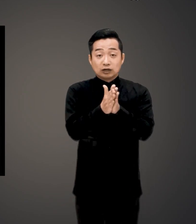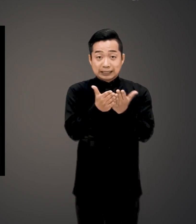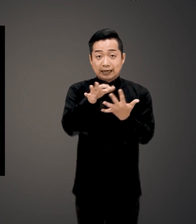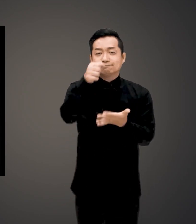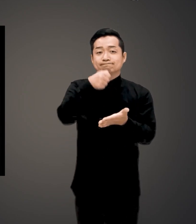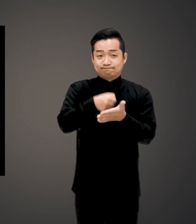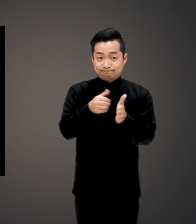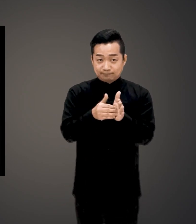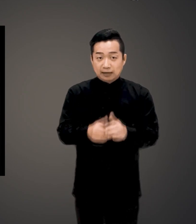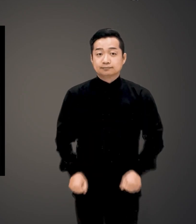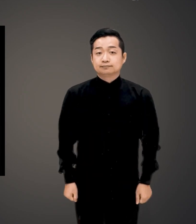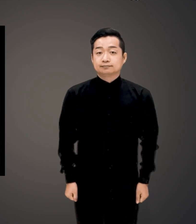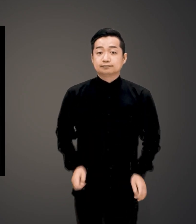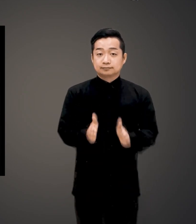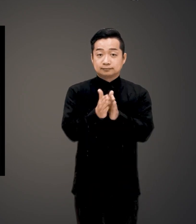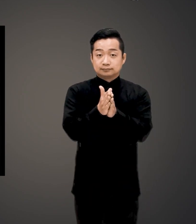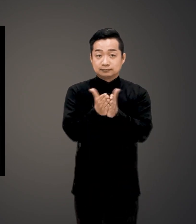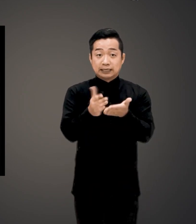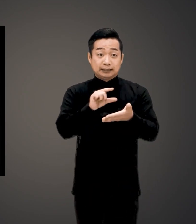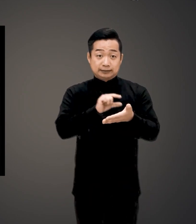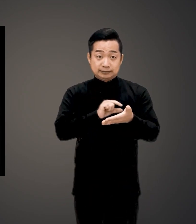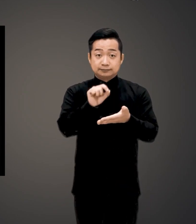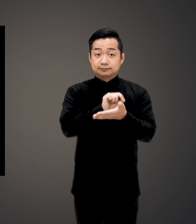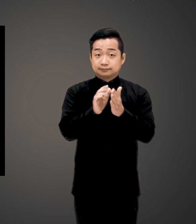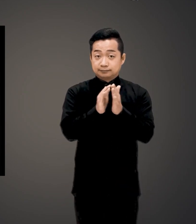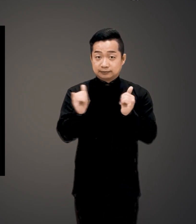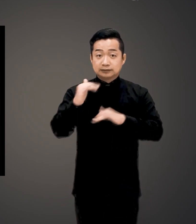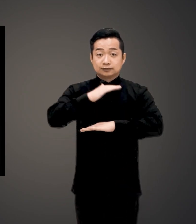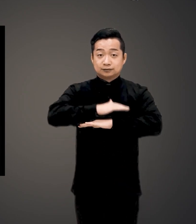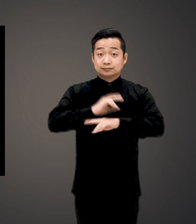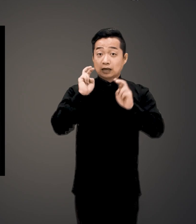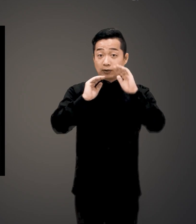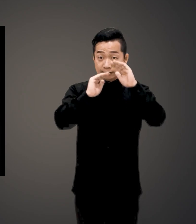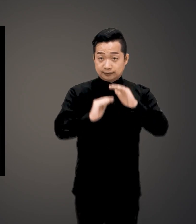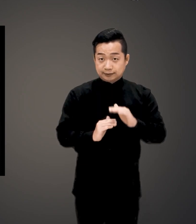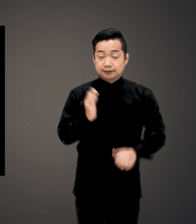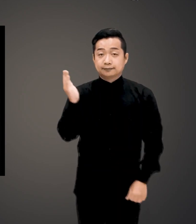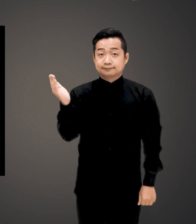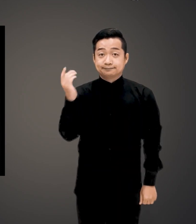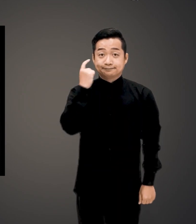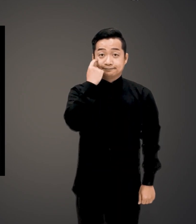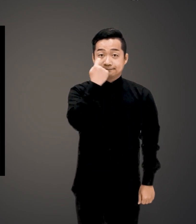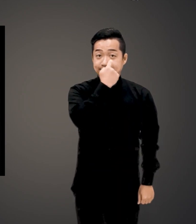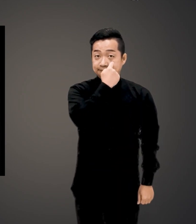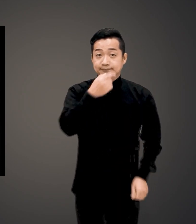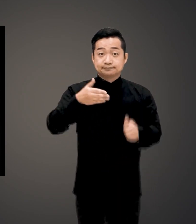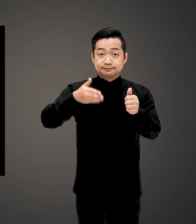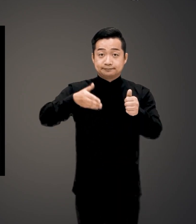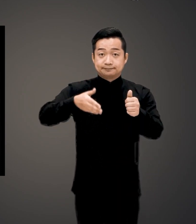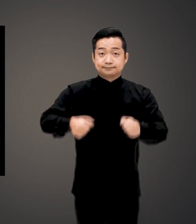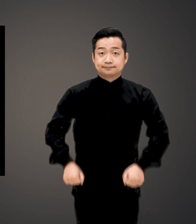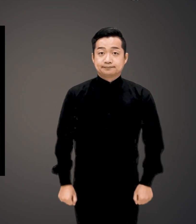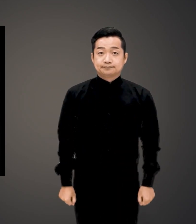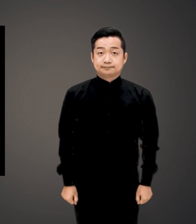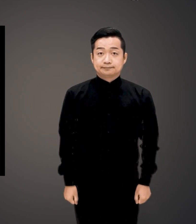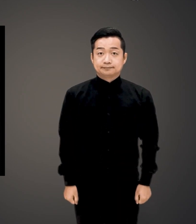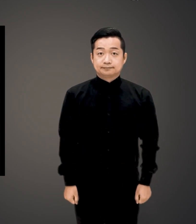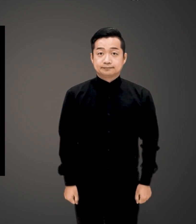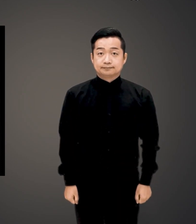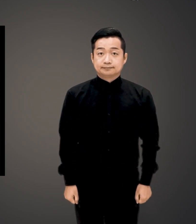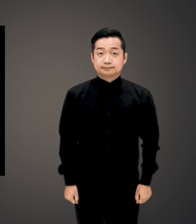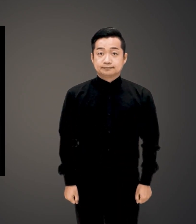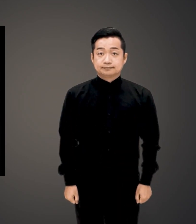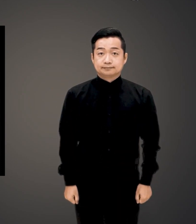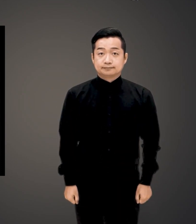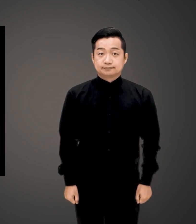선정도서. 도서명 복서. 저자 하산 무사비. 출판사 고래뱃속.